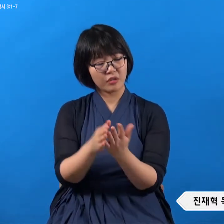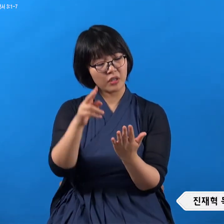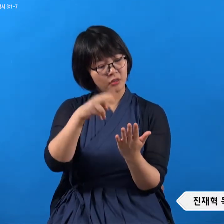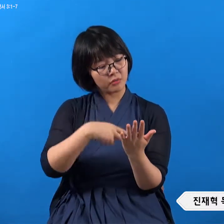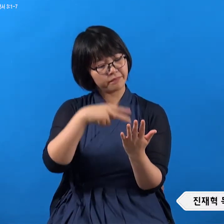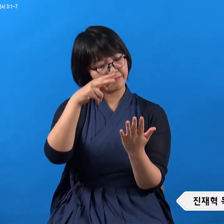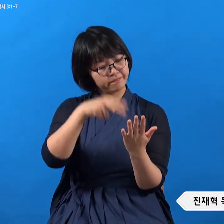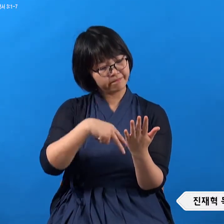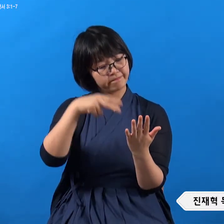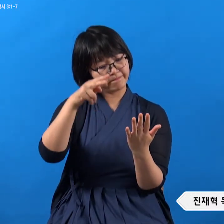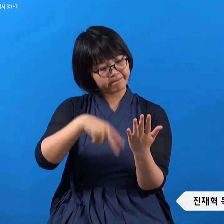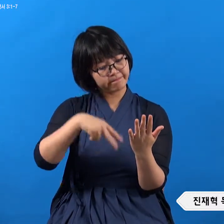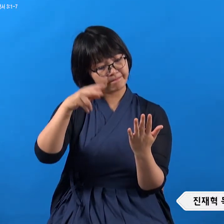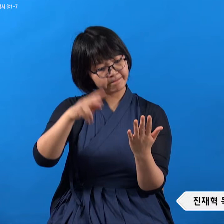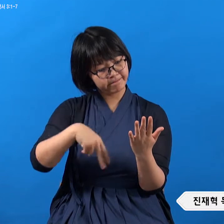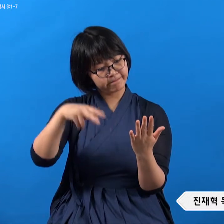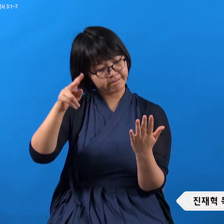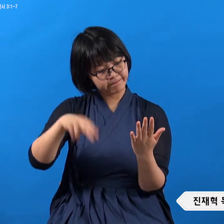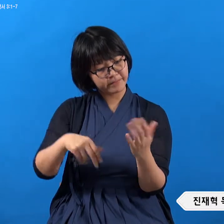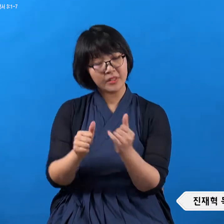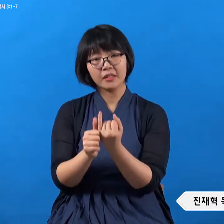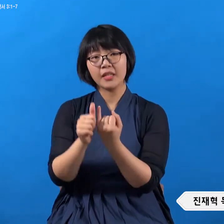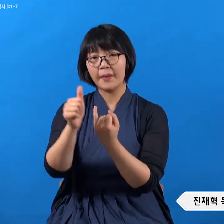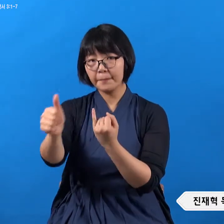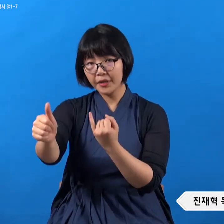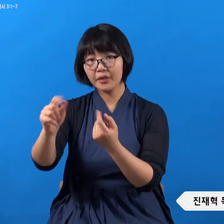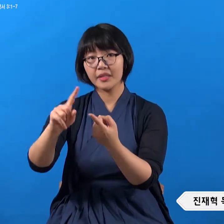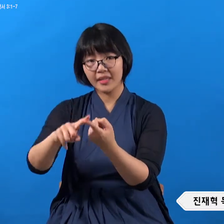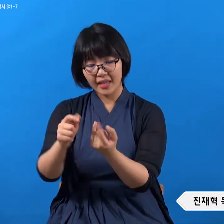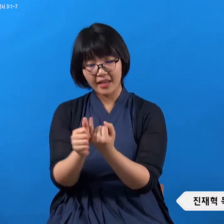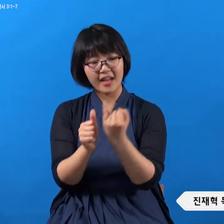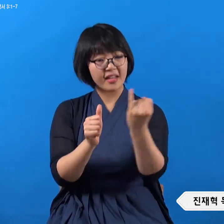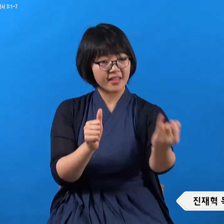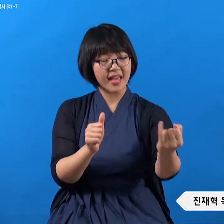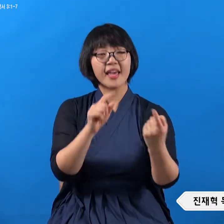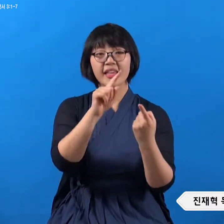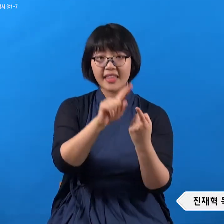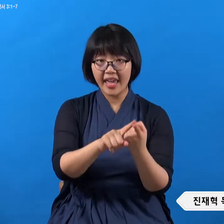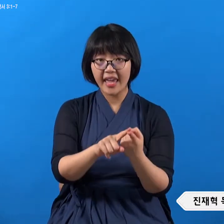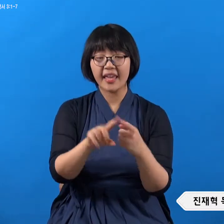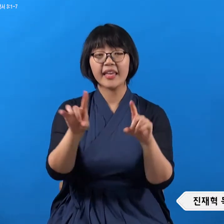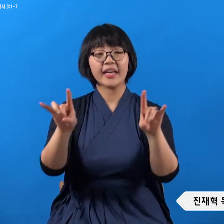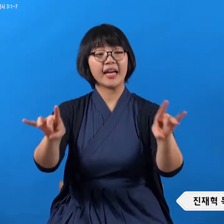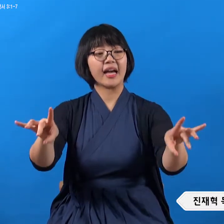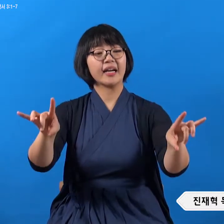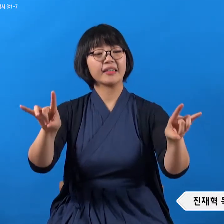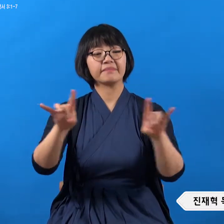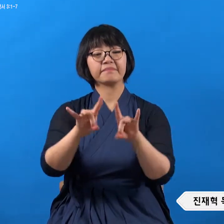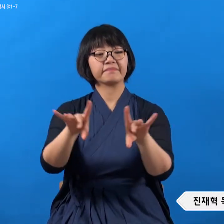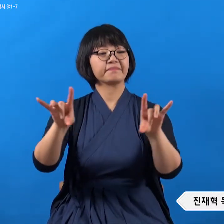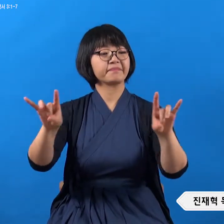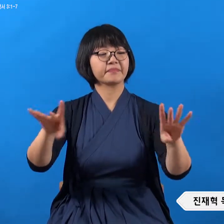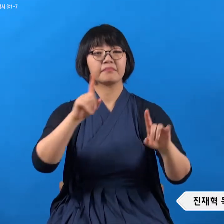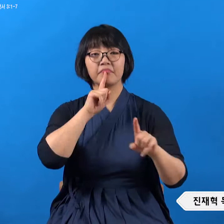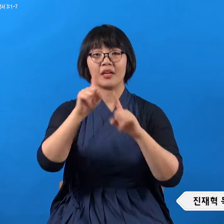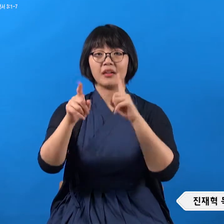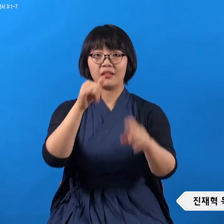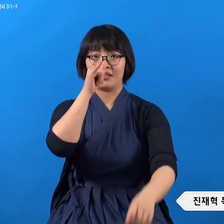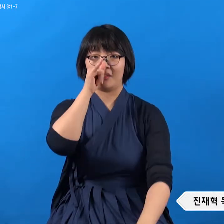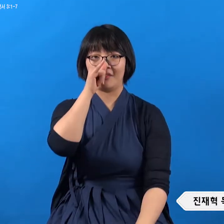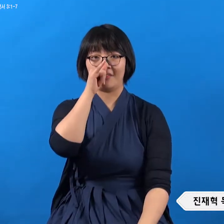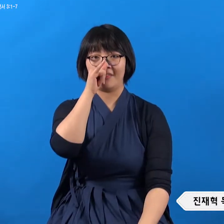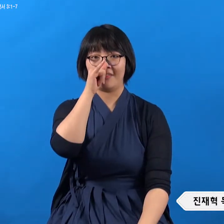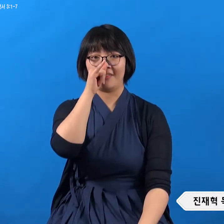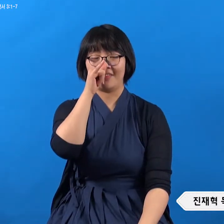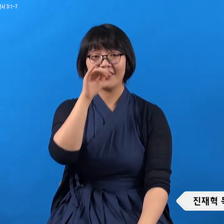보면 오늘 그렇게 남편들에 대하여 아내들에 대하여 각각 말씀하고 있는 것을 봅니다.